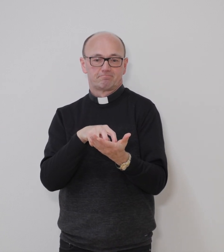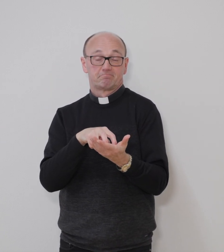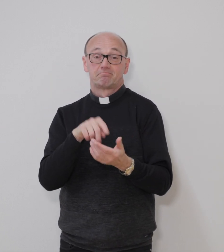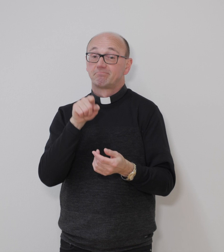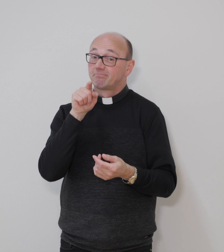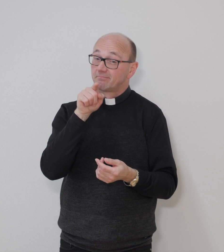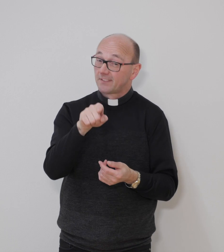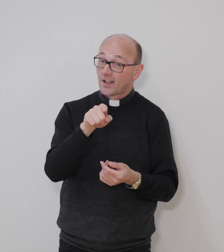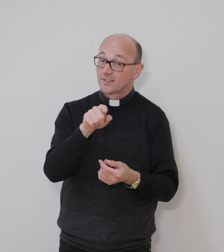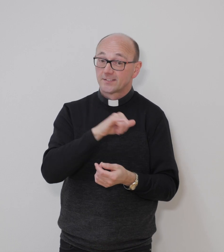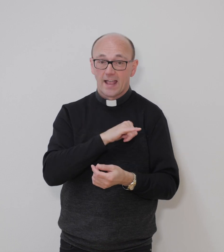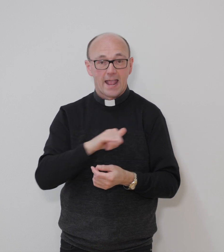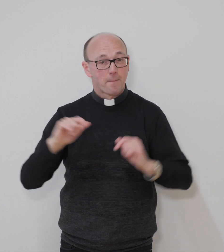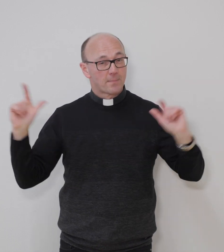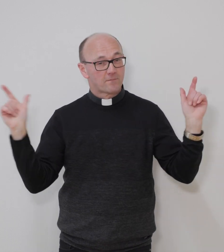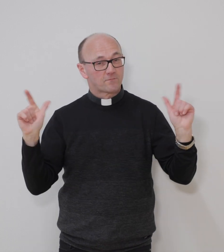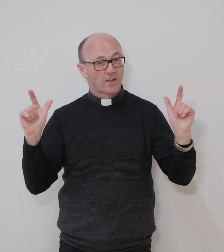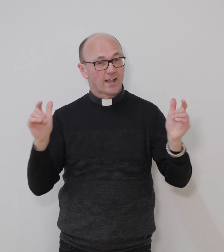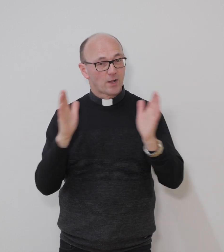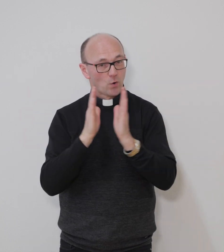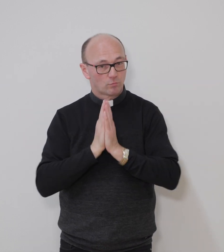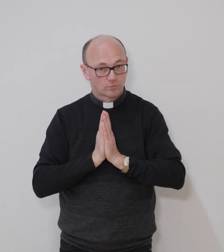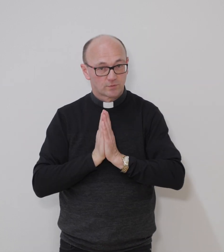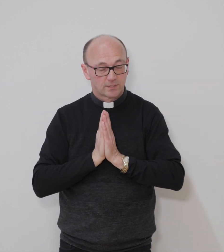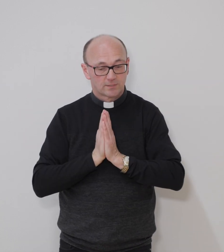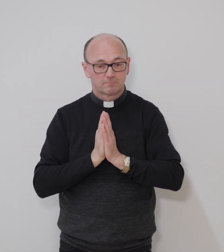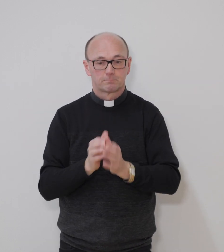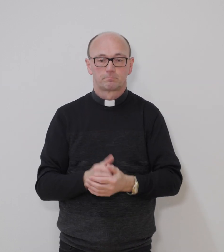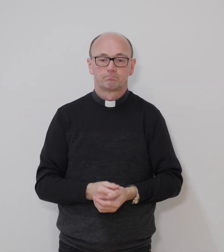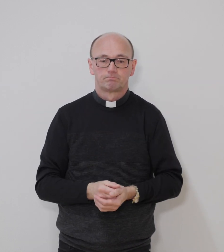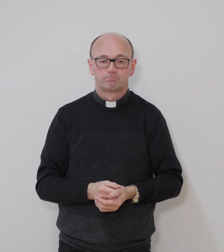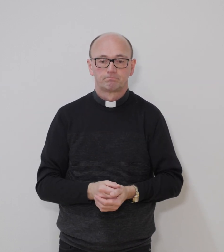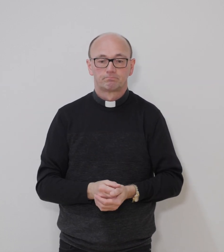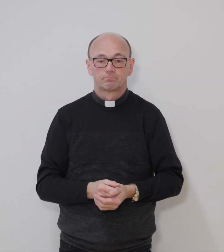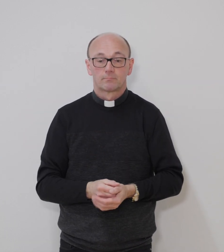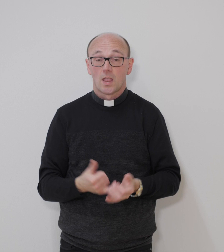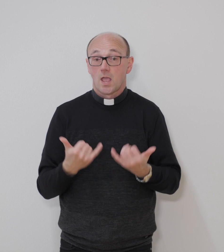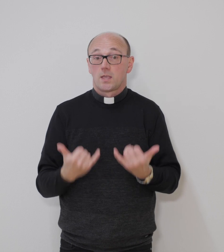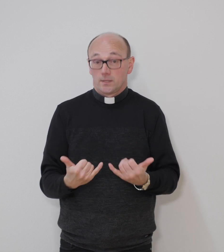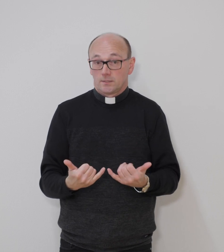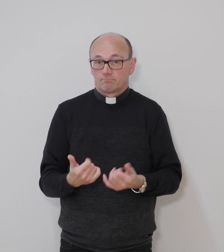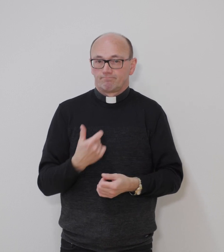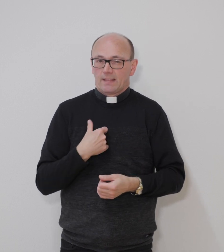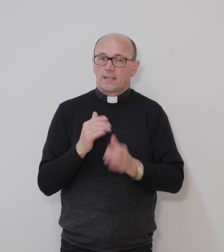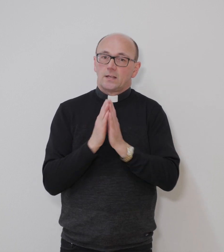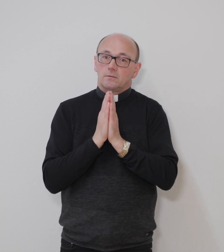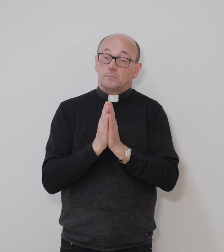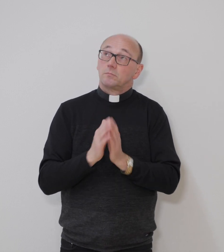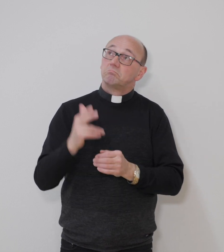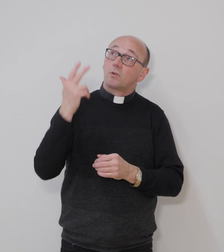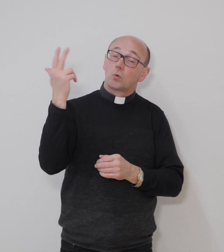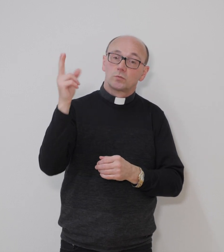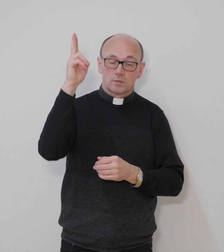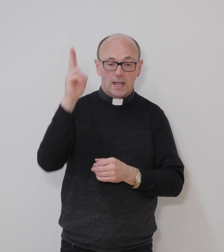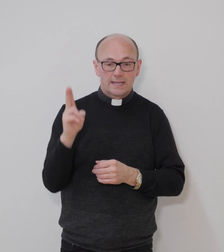er ist die Wahrheit und das Leben, er ist die Auferstehung und er ist unsere Hoffnung auf Herrlichkeit. Das feiern wir bei